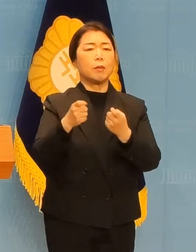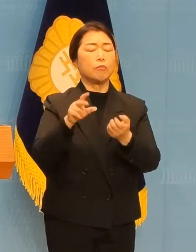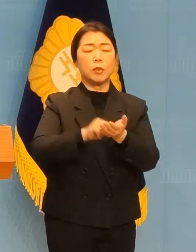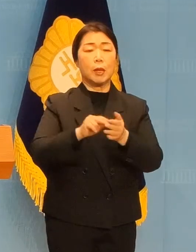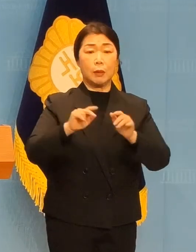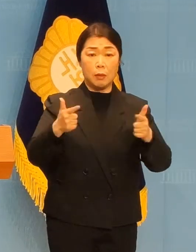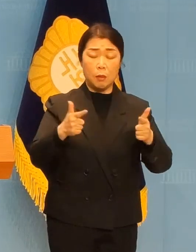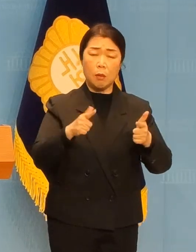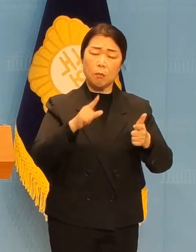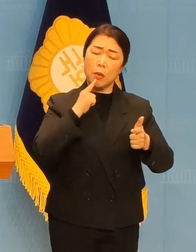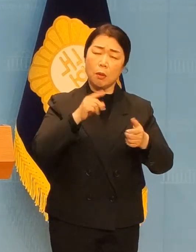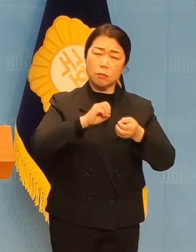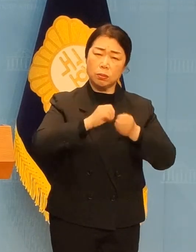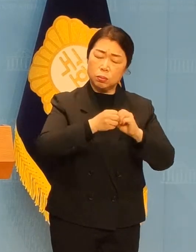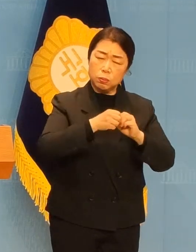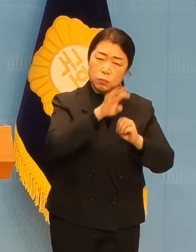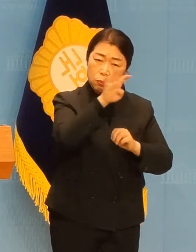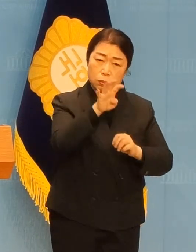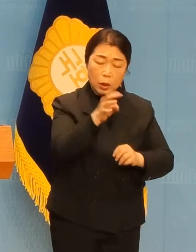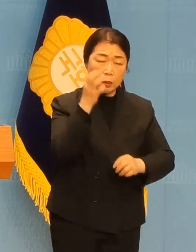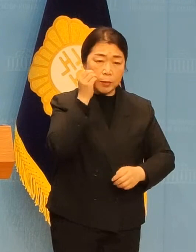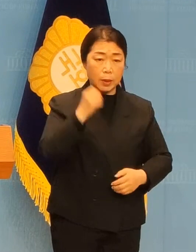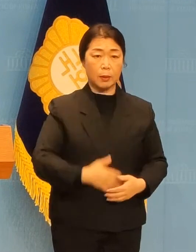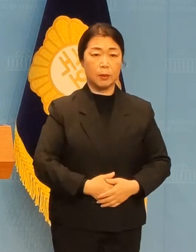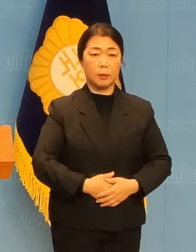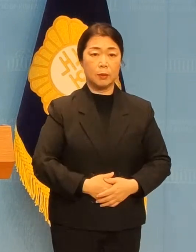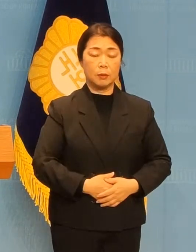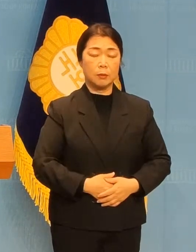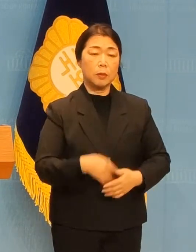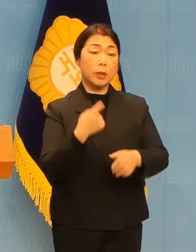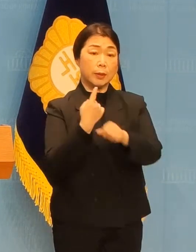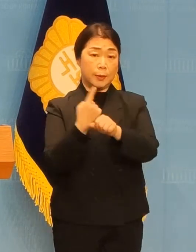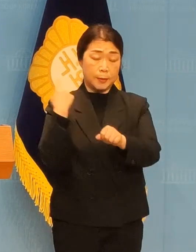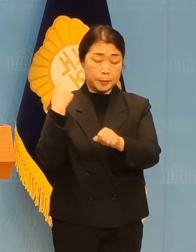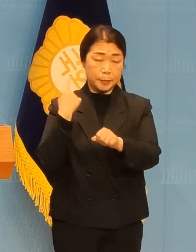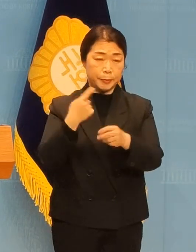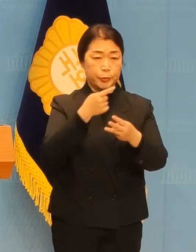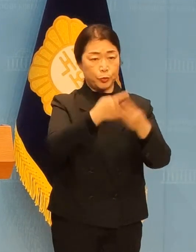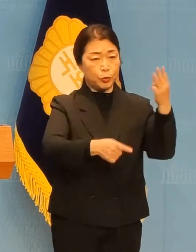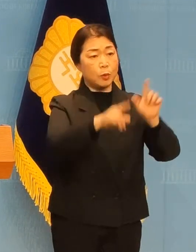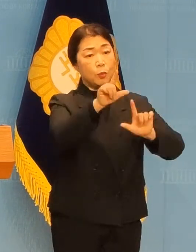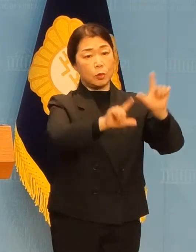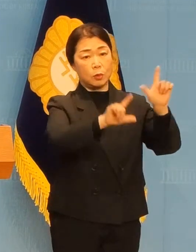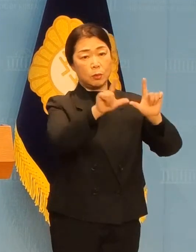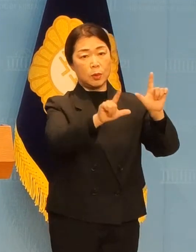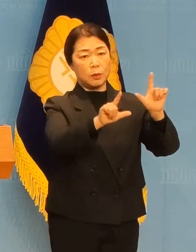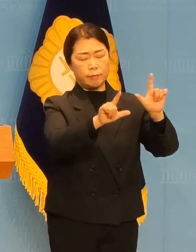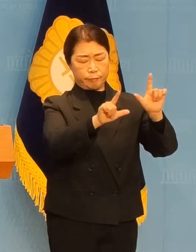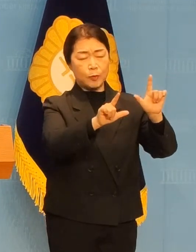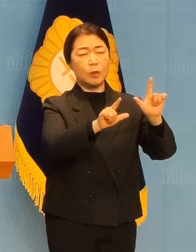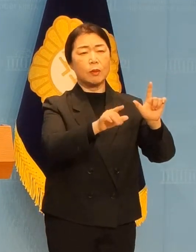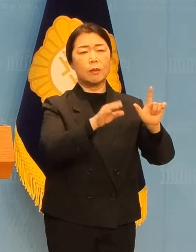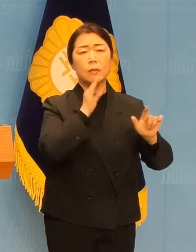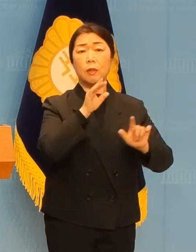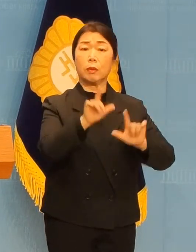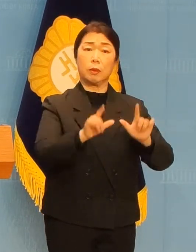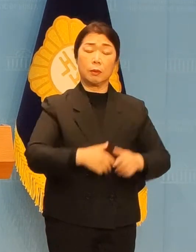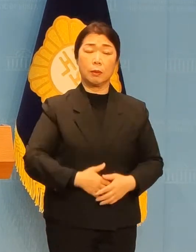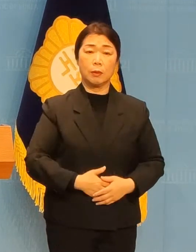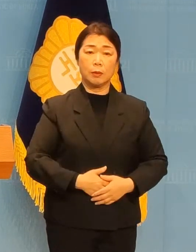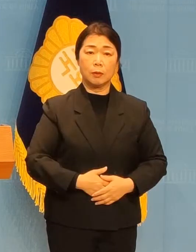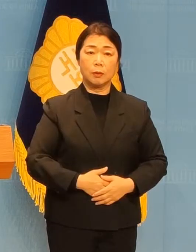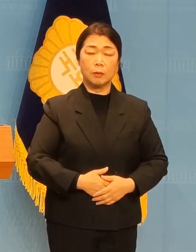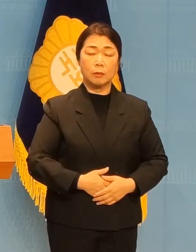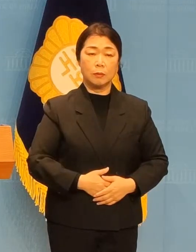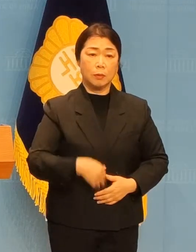궤변을 늘어놓았습니다. 불과 1년 전 윤석열의 모습은 어떠했습니까?